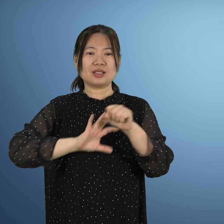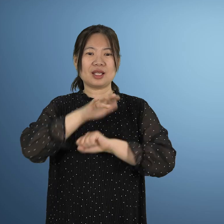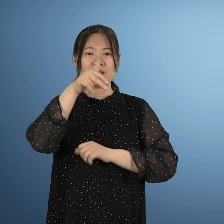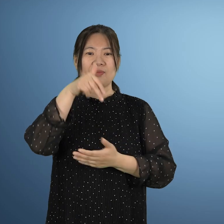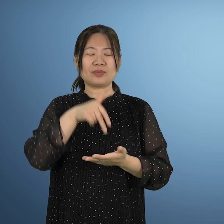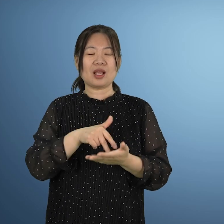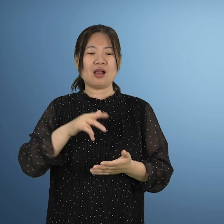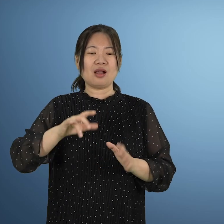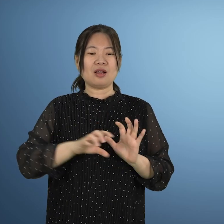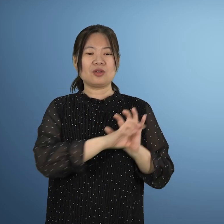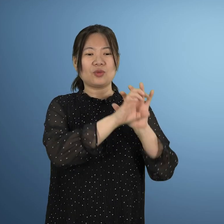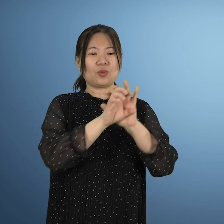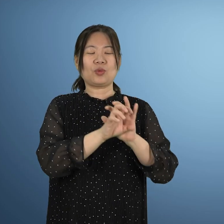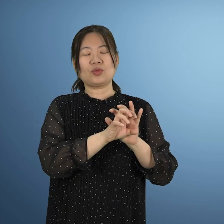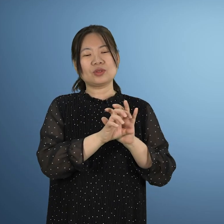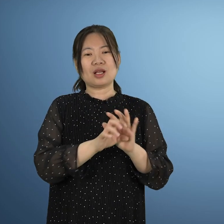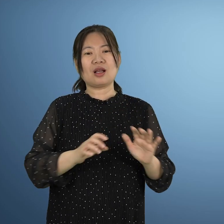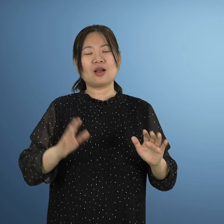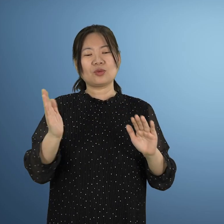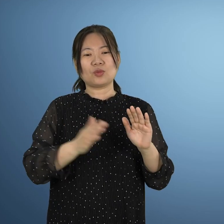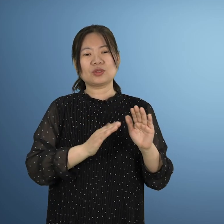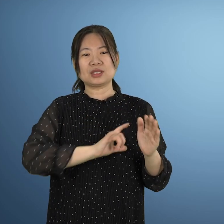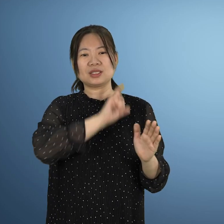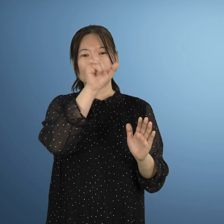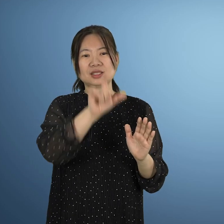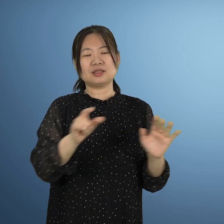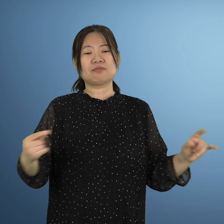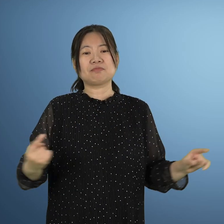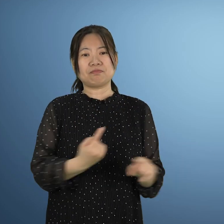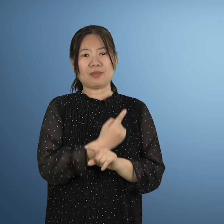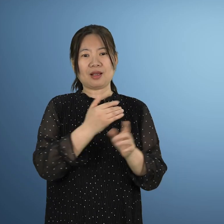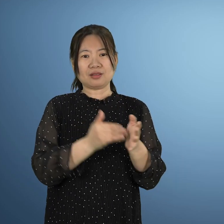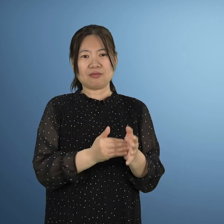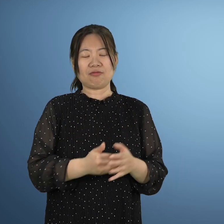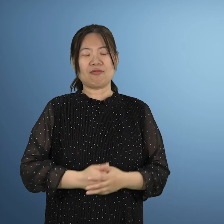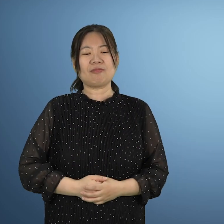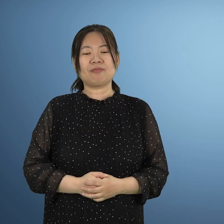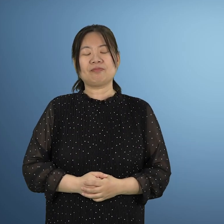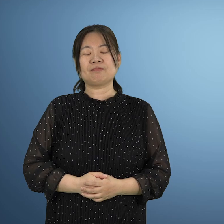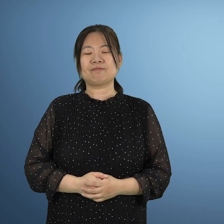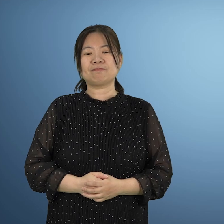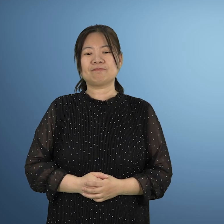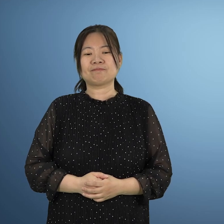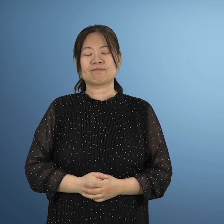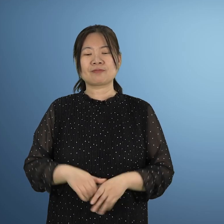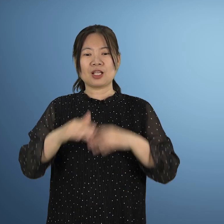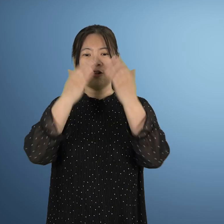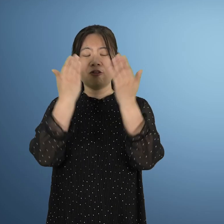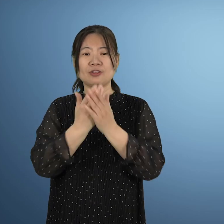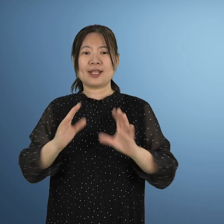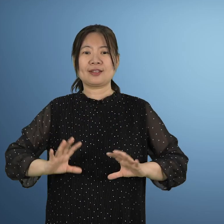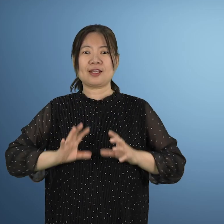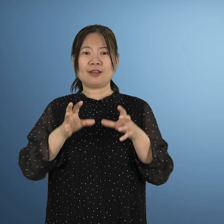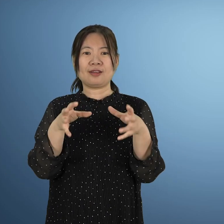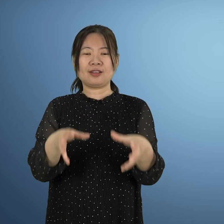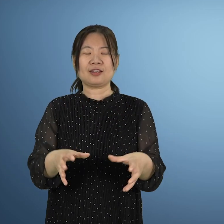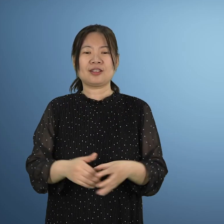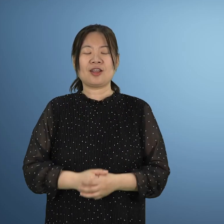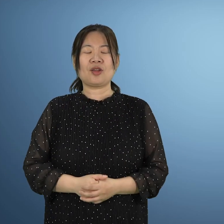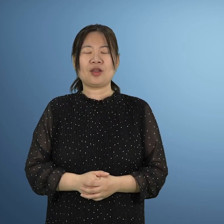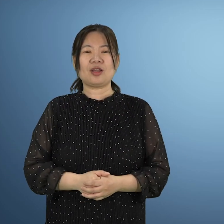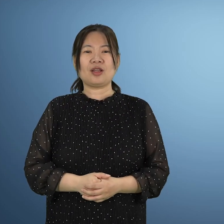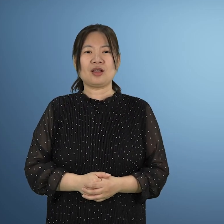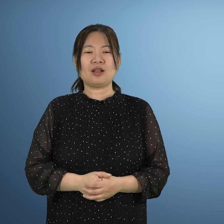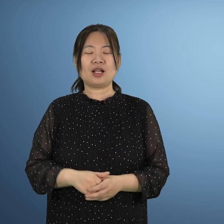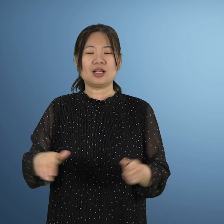이제 코로나19로 공식 명칭이 바뀌었습니다만은 이때 온 세계가